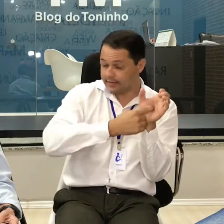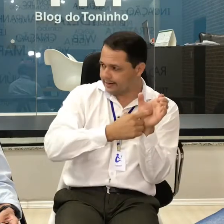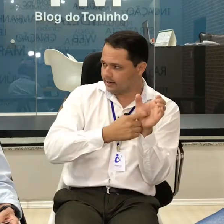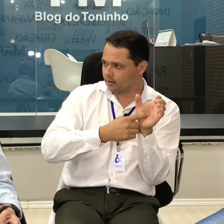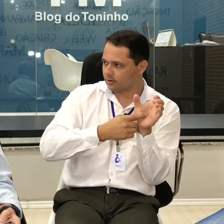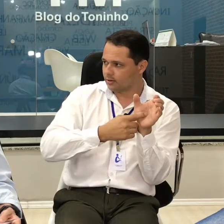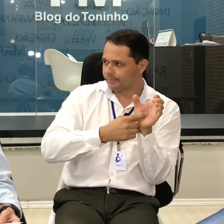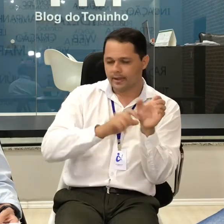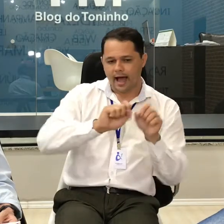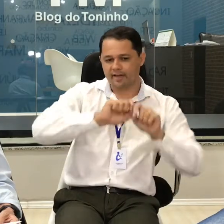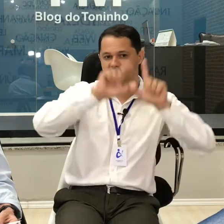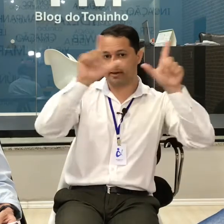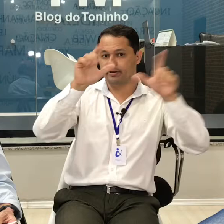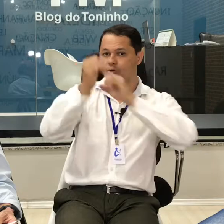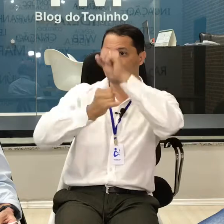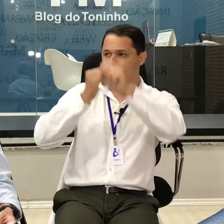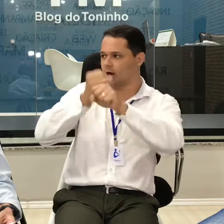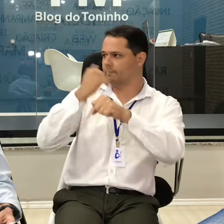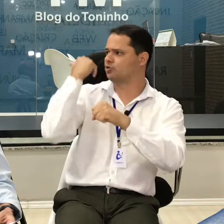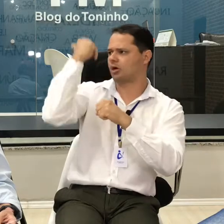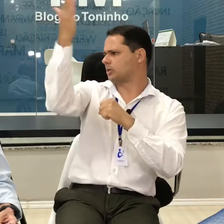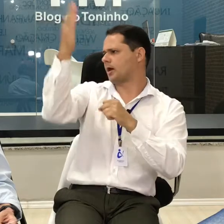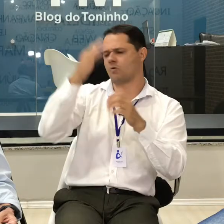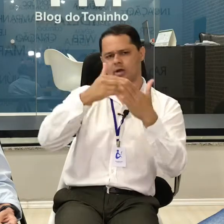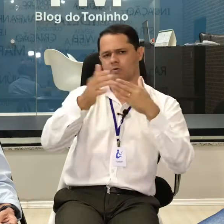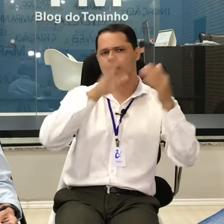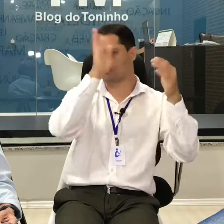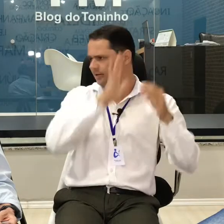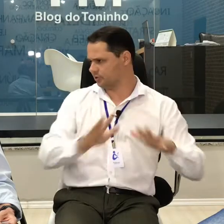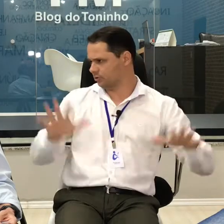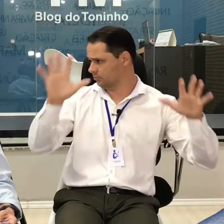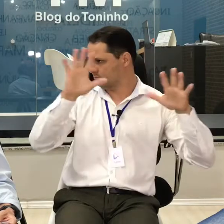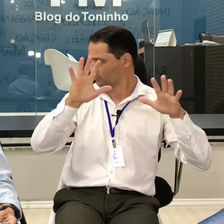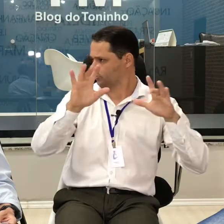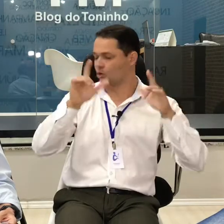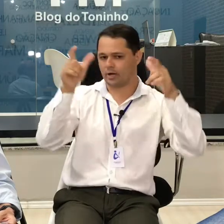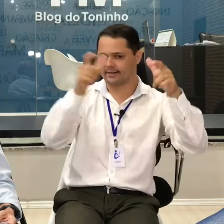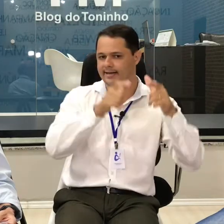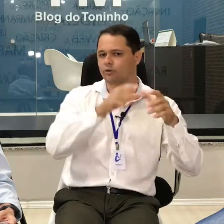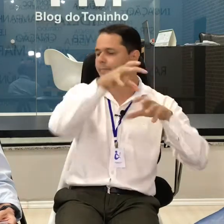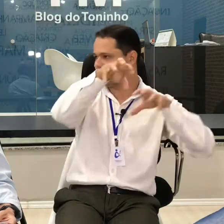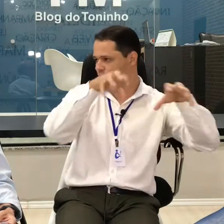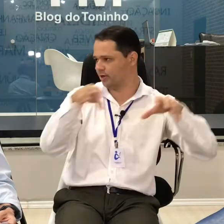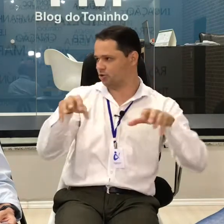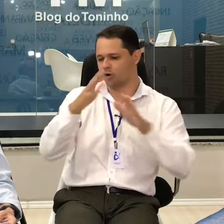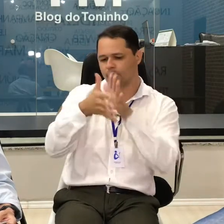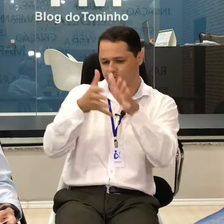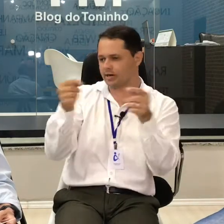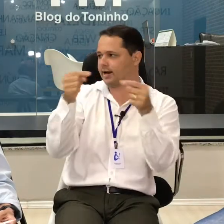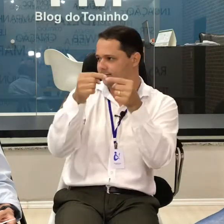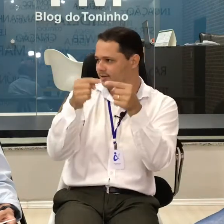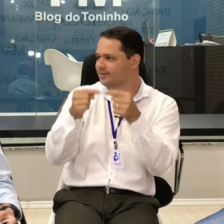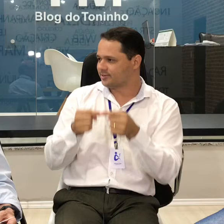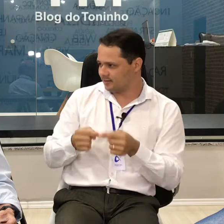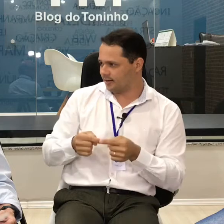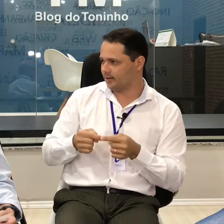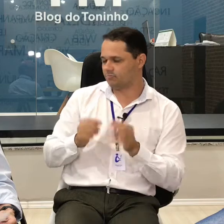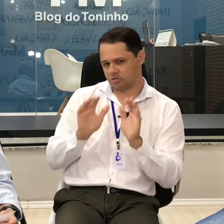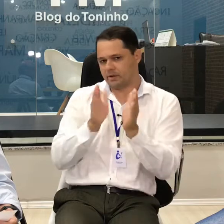clica, aí vai abrir um intérprete que está em qualquer lugar do Brasil, localizado perto da sua região, para os sinais serem similares